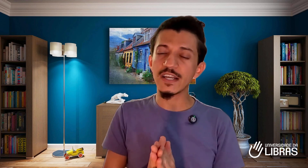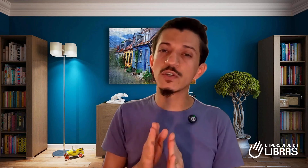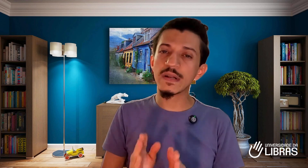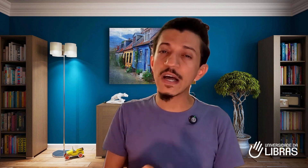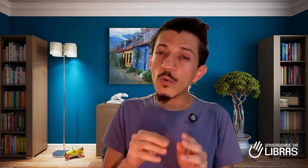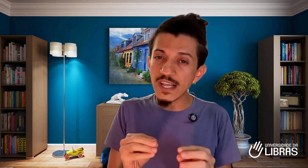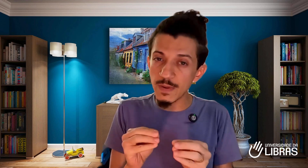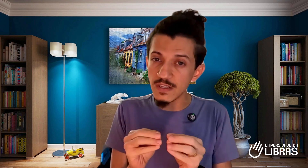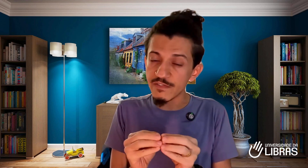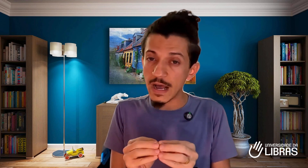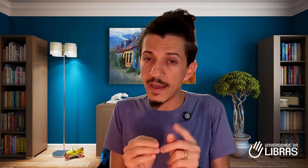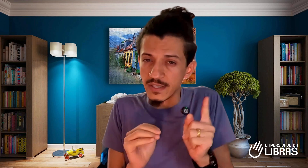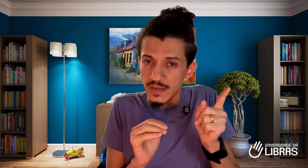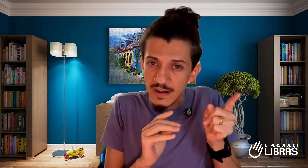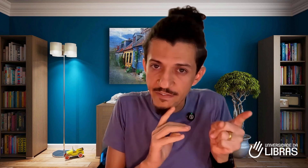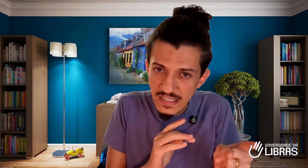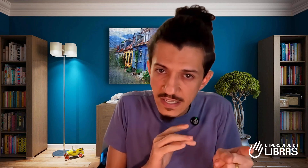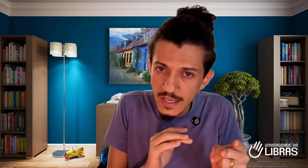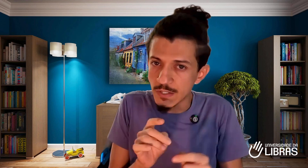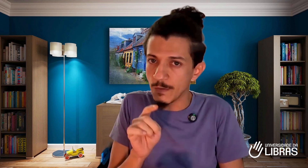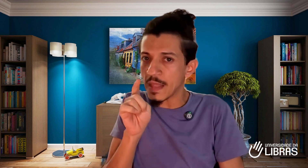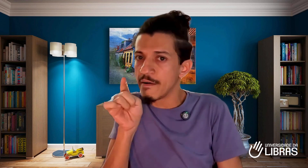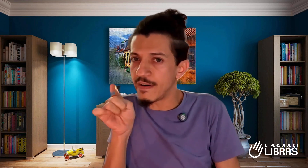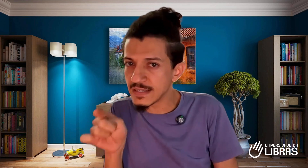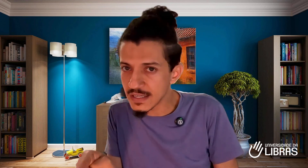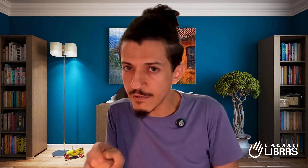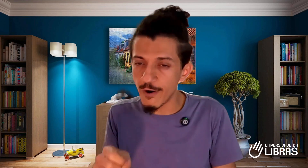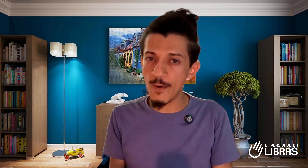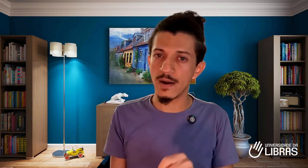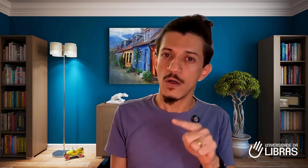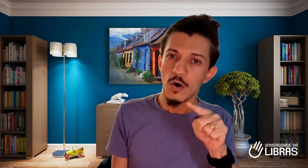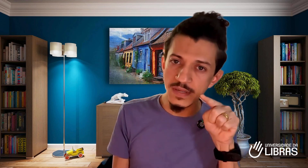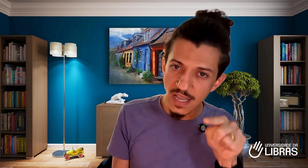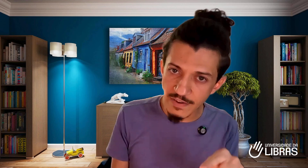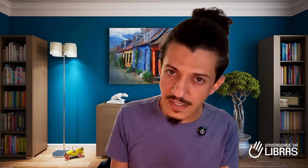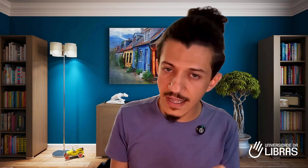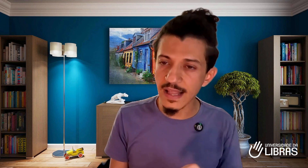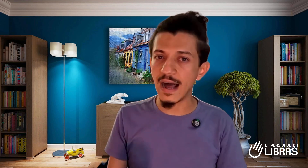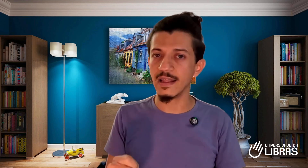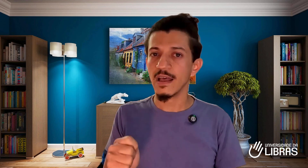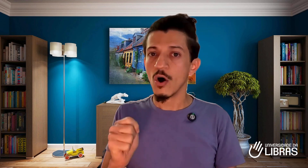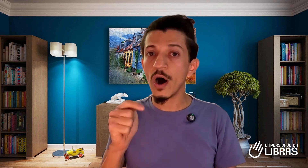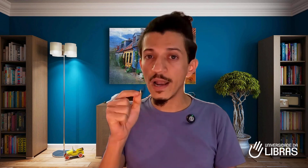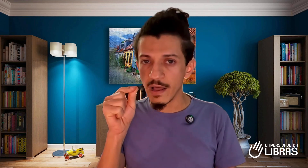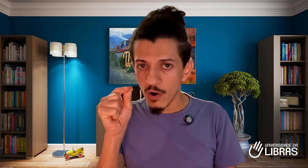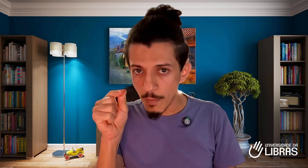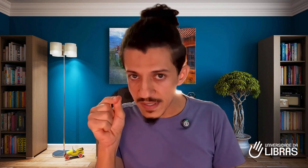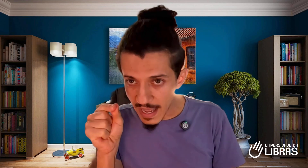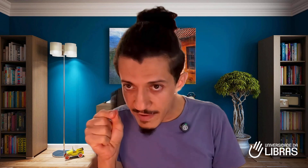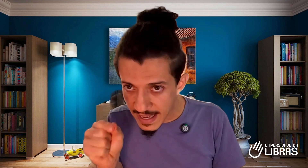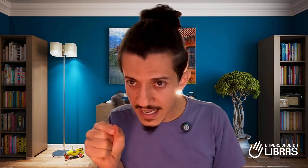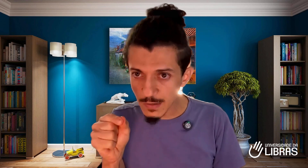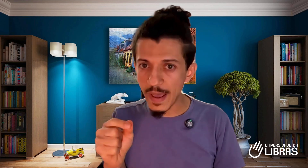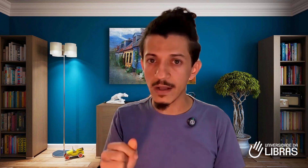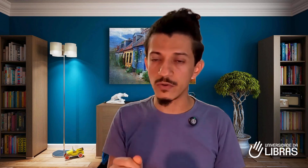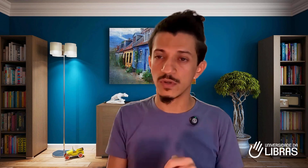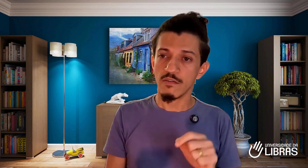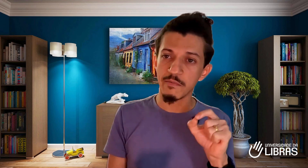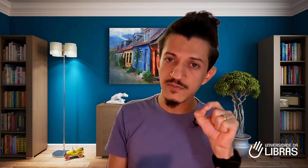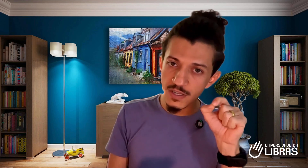direcionando especificamente. Faça isso, faça dessa forma, observe esse detalhe. Olha, observe esse aspecto. Vamos fortalecer